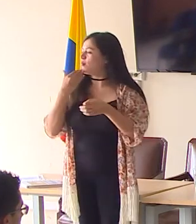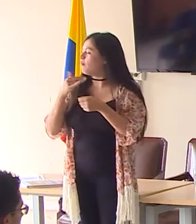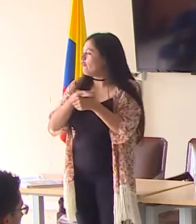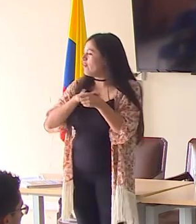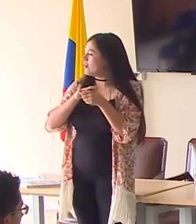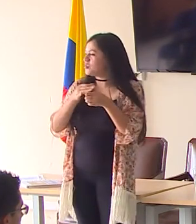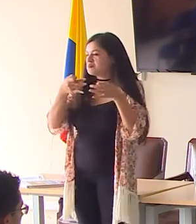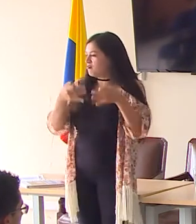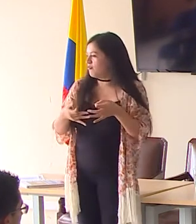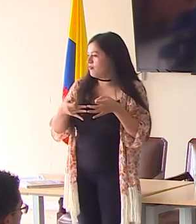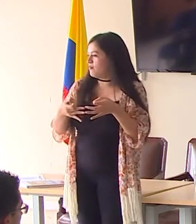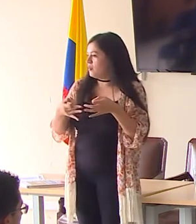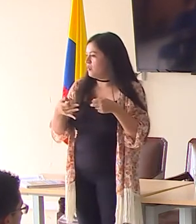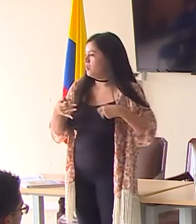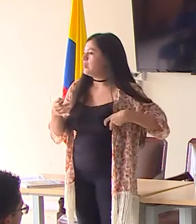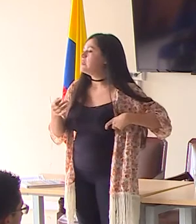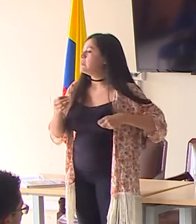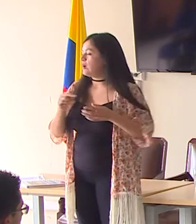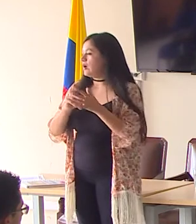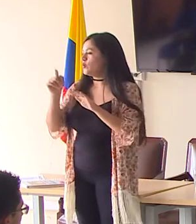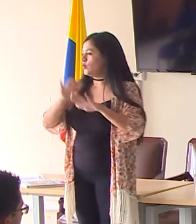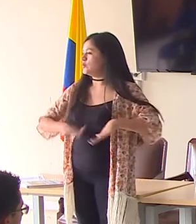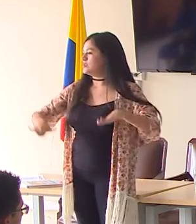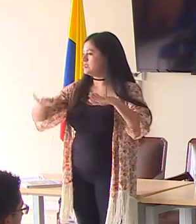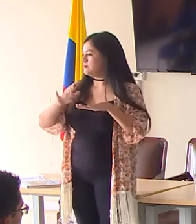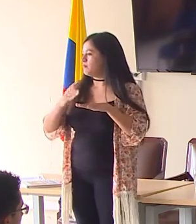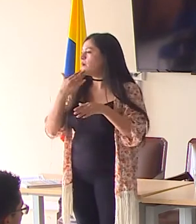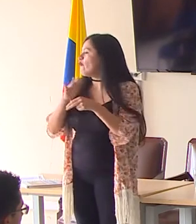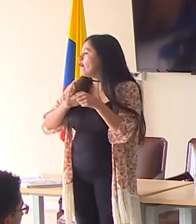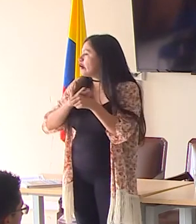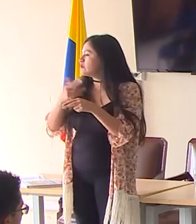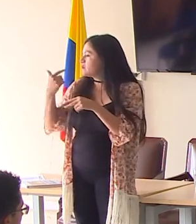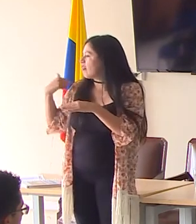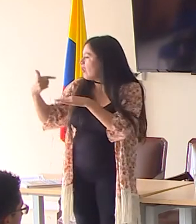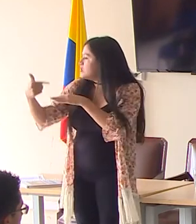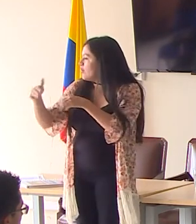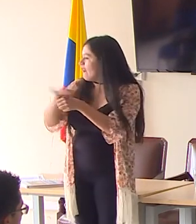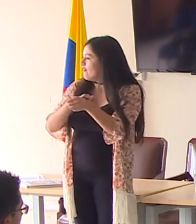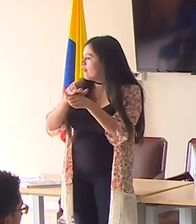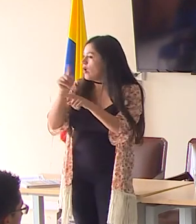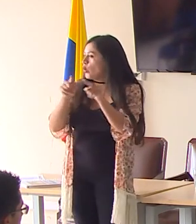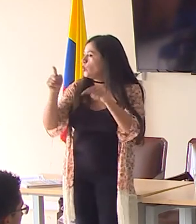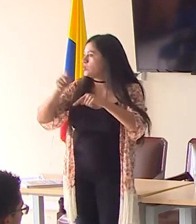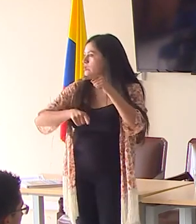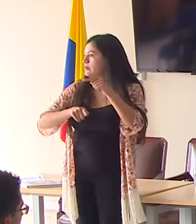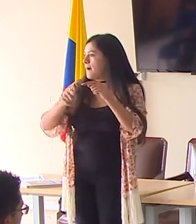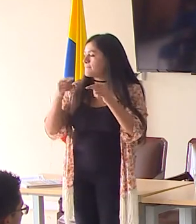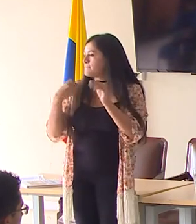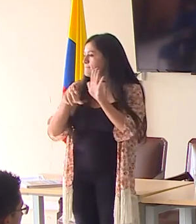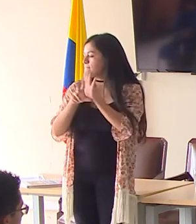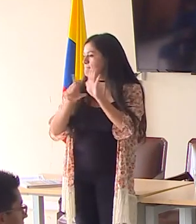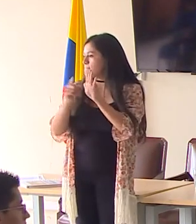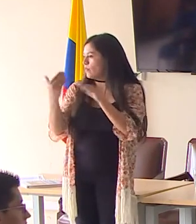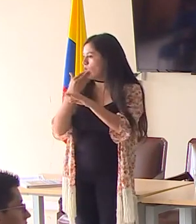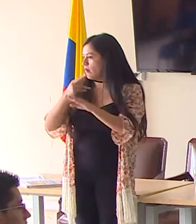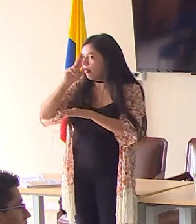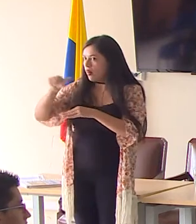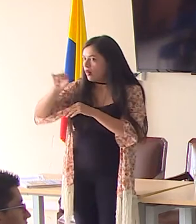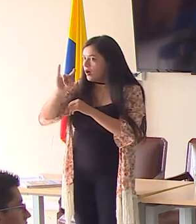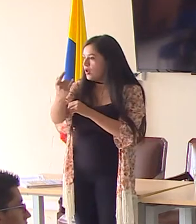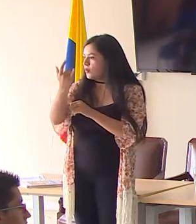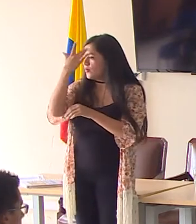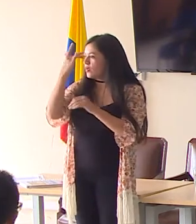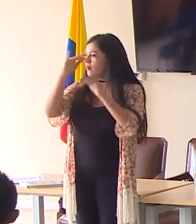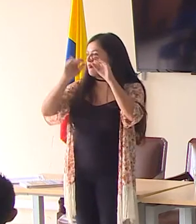en áreas no aptas para vivir ya sea por situaciones de riesgos de derrumbe inundación etcétera y